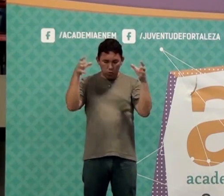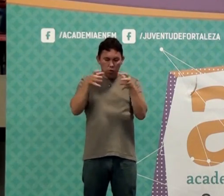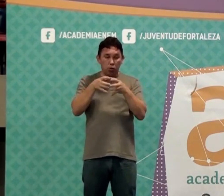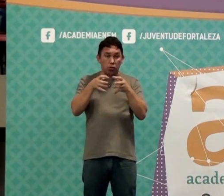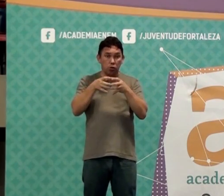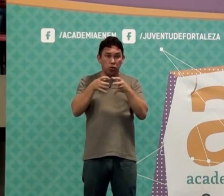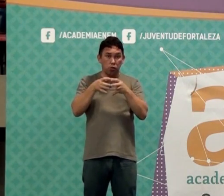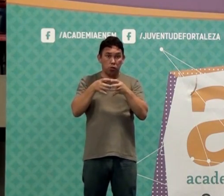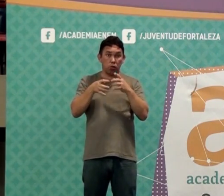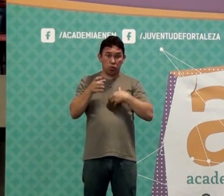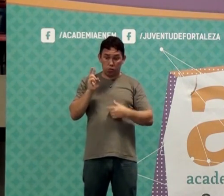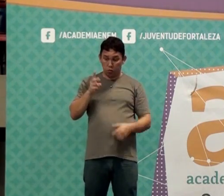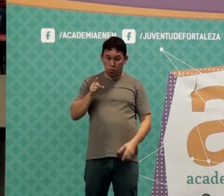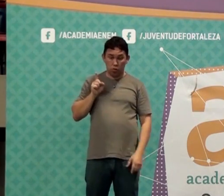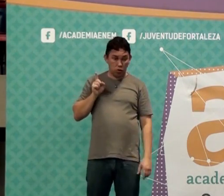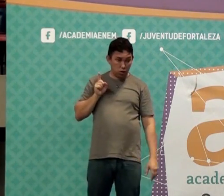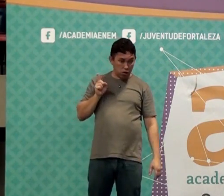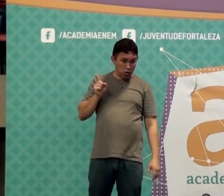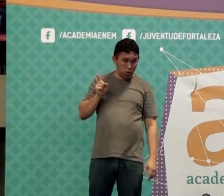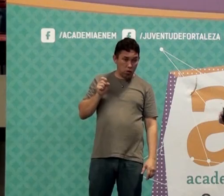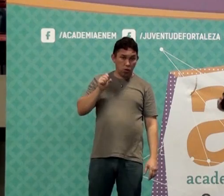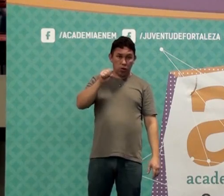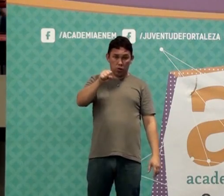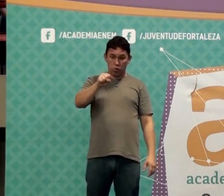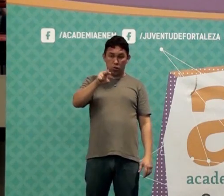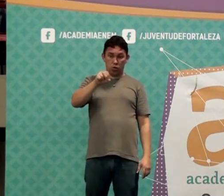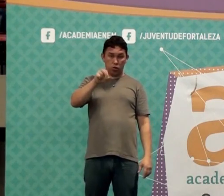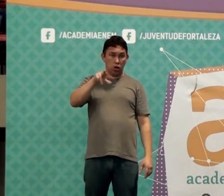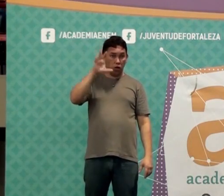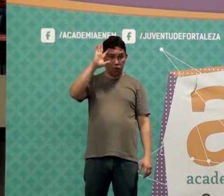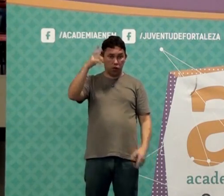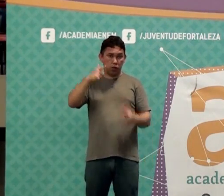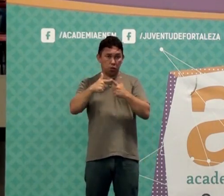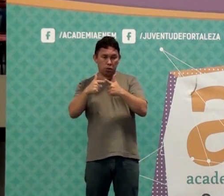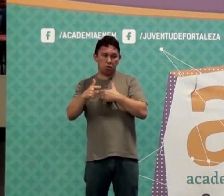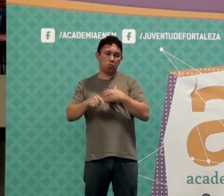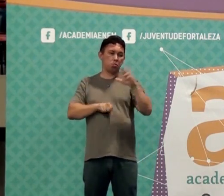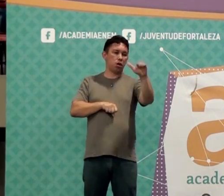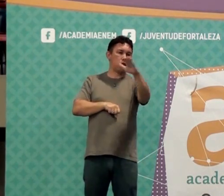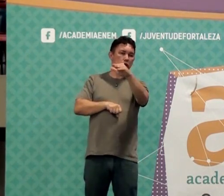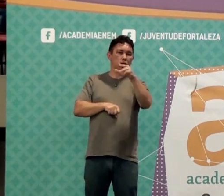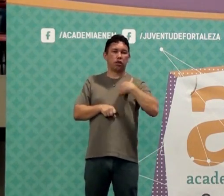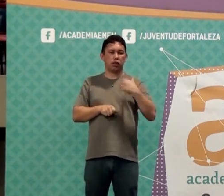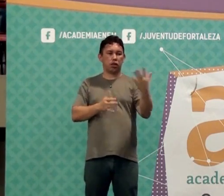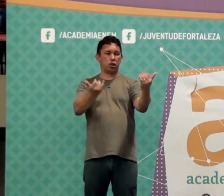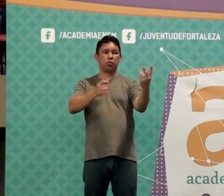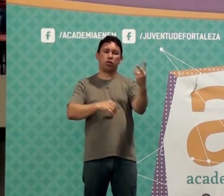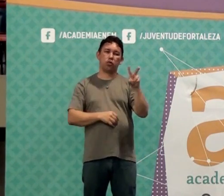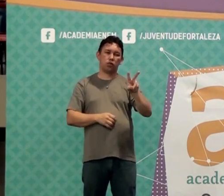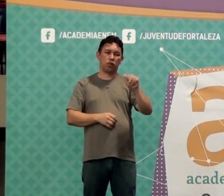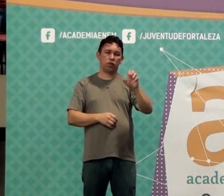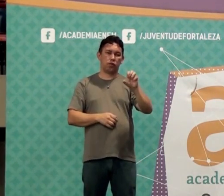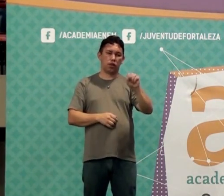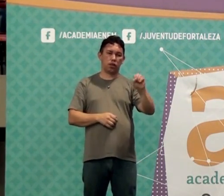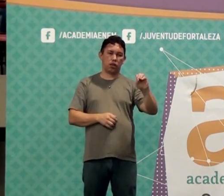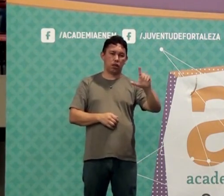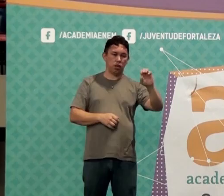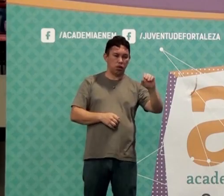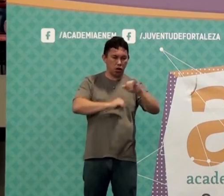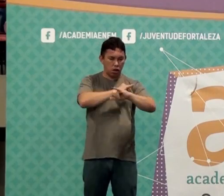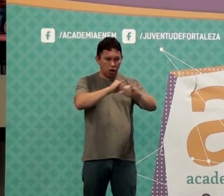Ah, esqueci de dizer, deixa eu complementar. O vassalo e o suzerano, eles têm uns compromissos,